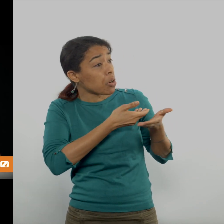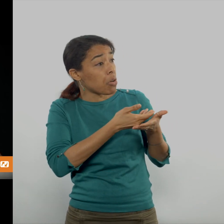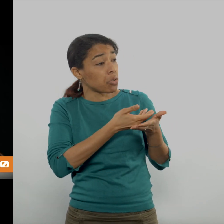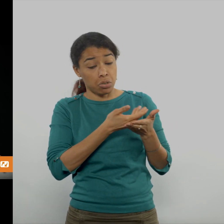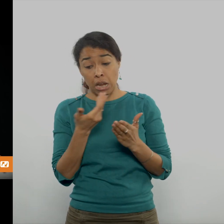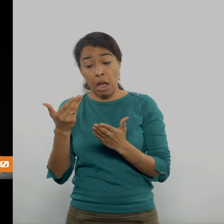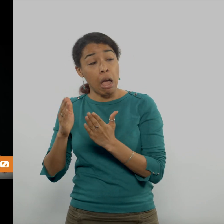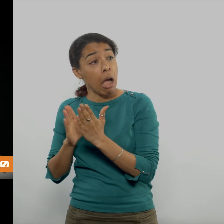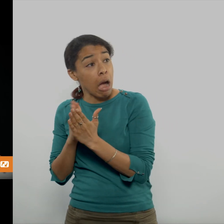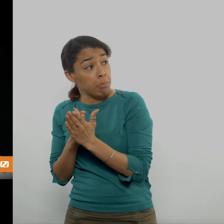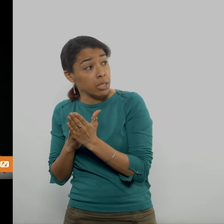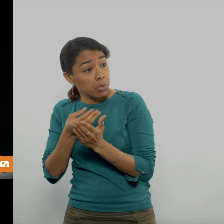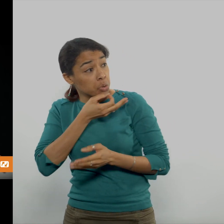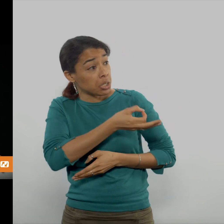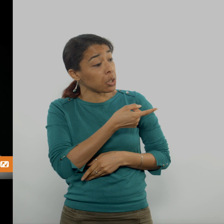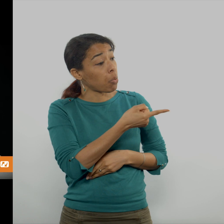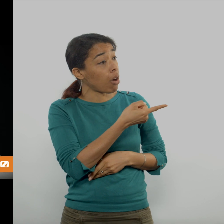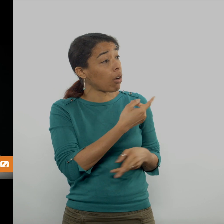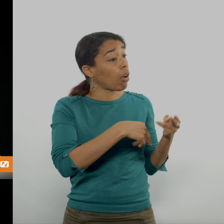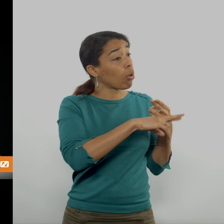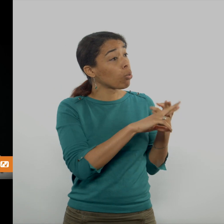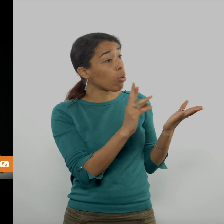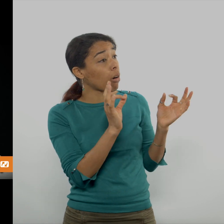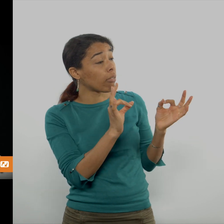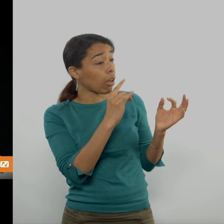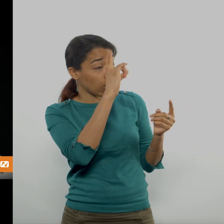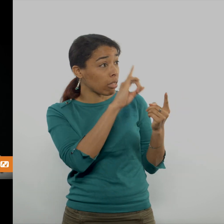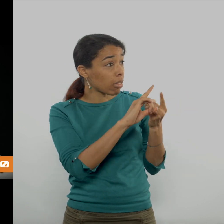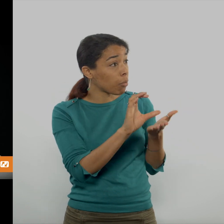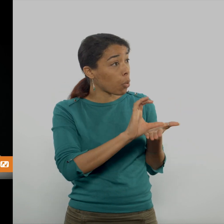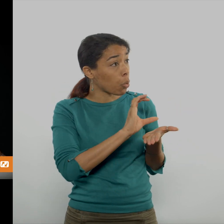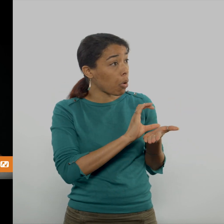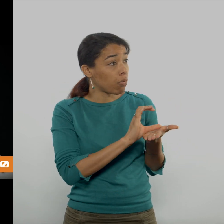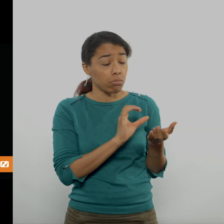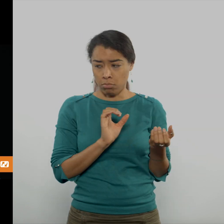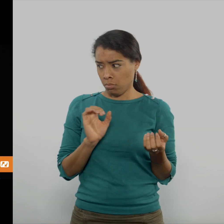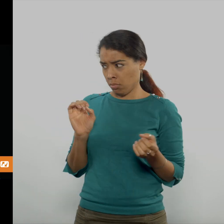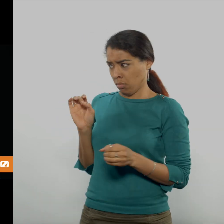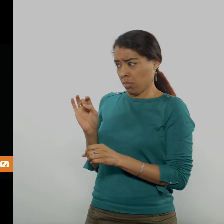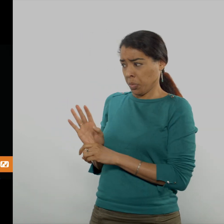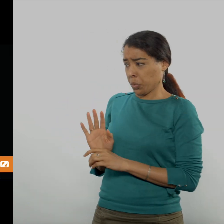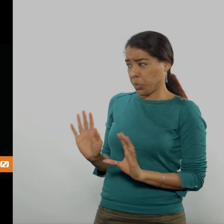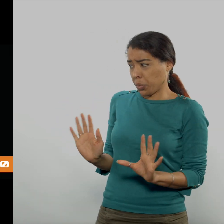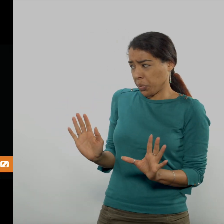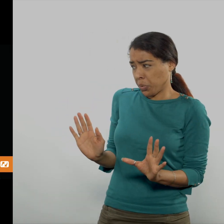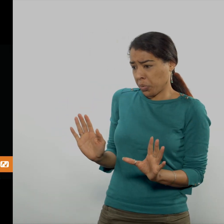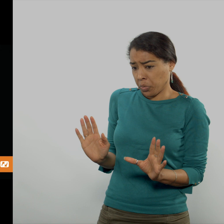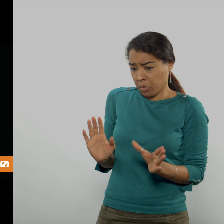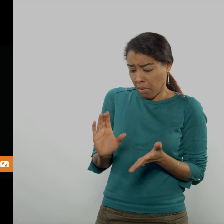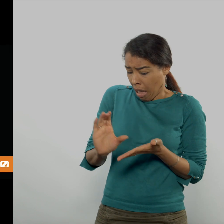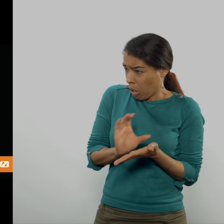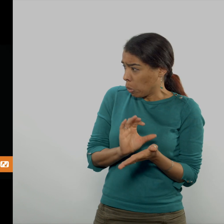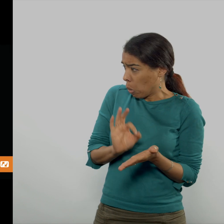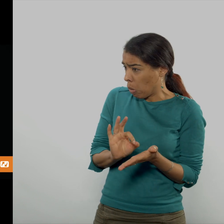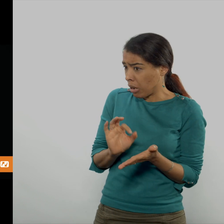te ferai part justement des écrits dans la Bible, et toi tu me feras part des écrits dans le Coran. Au début, je l'ai tout de suite rejeté, dans le sens où